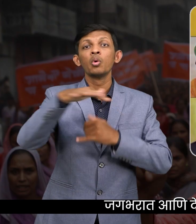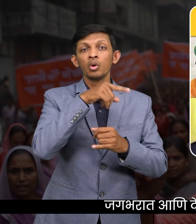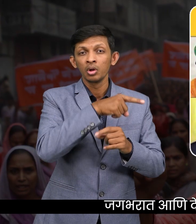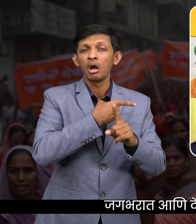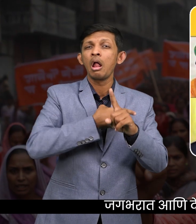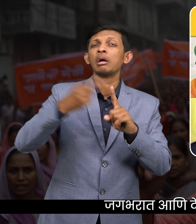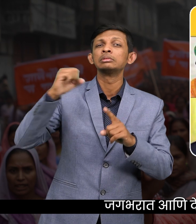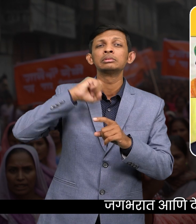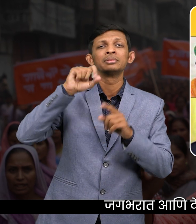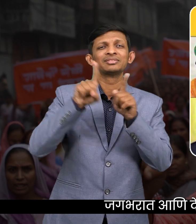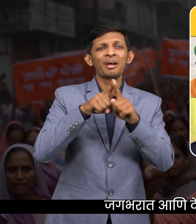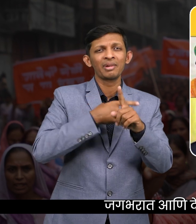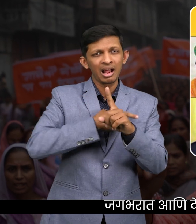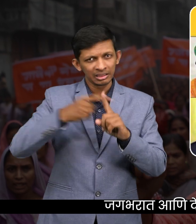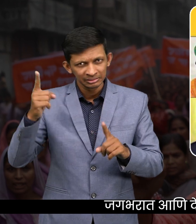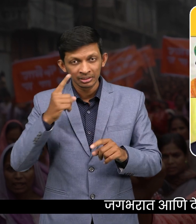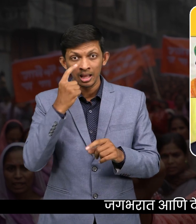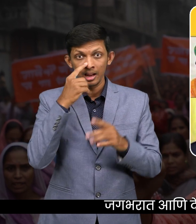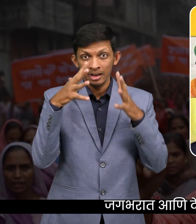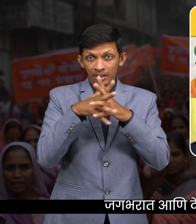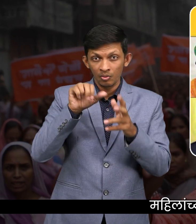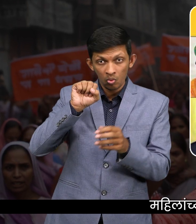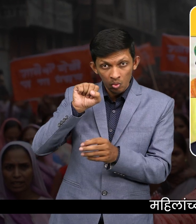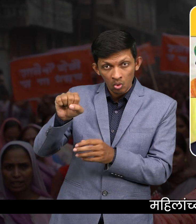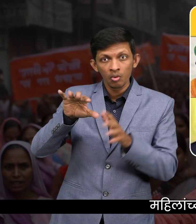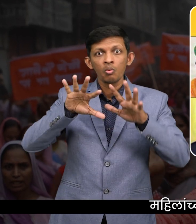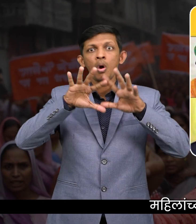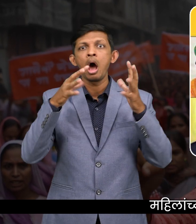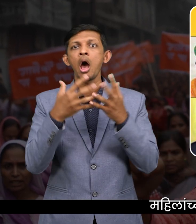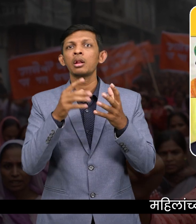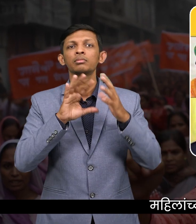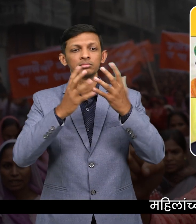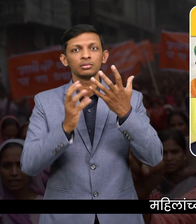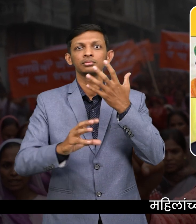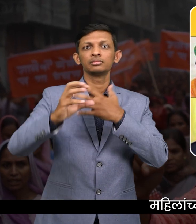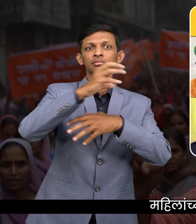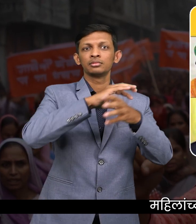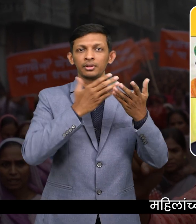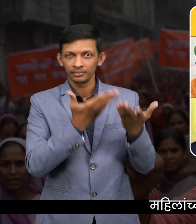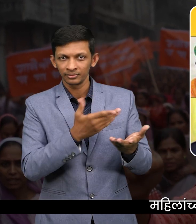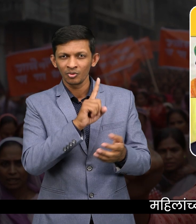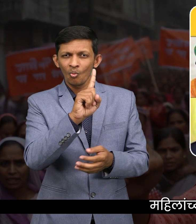जगभरात आणि देशभरात अनेक समाजसुधारकांनी महिलांच्या हक्कांसाठी लढा दिला.